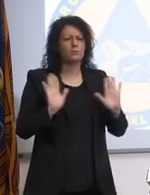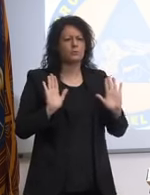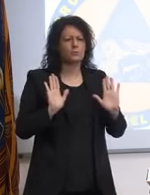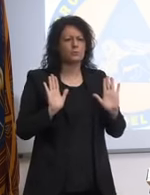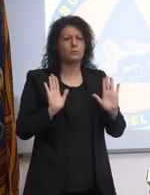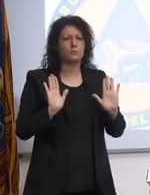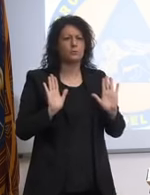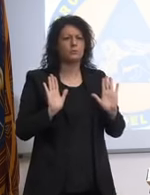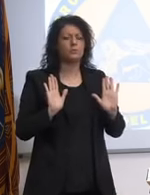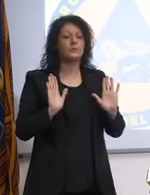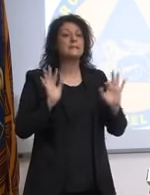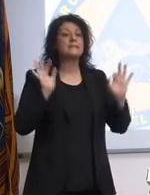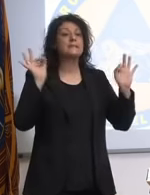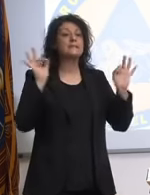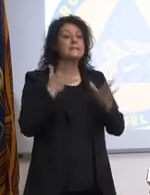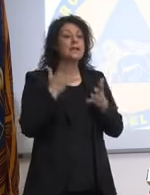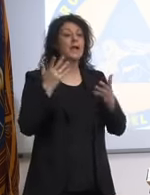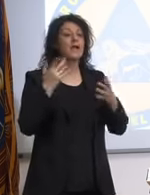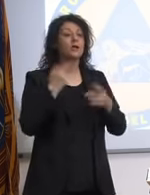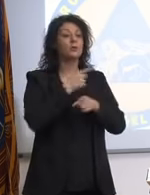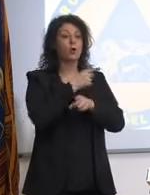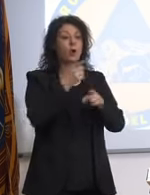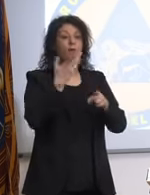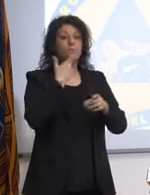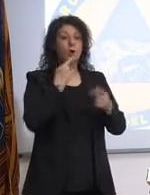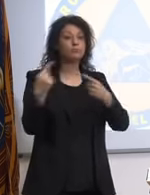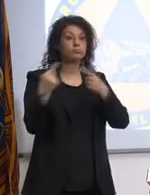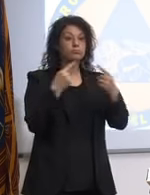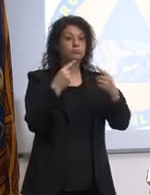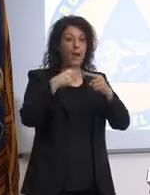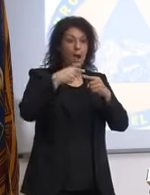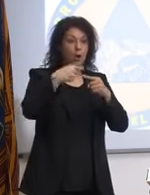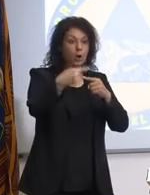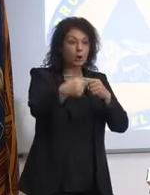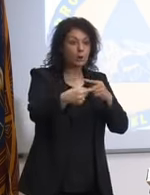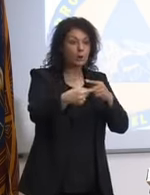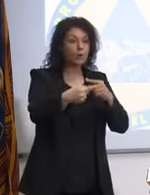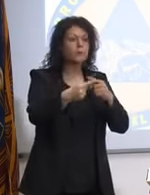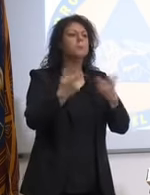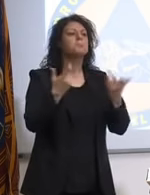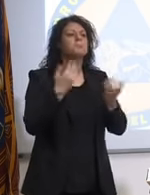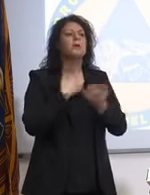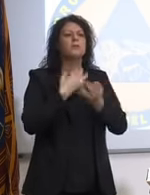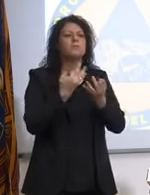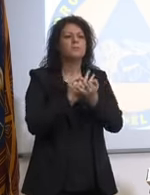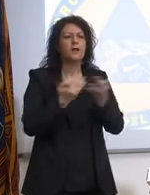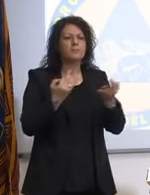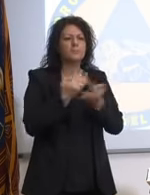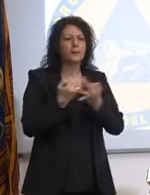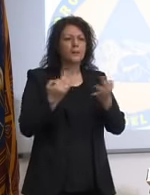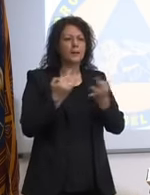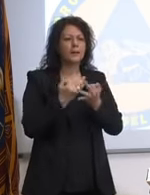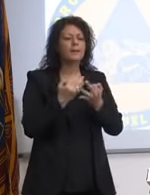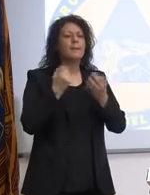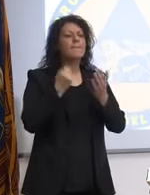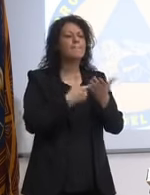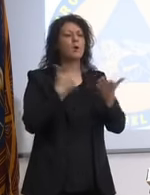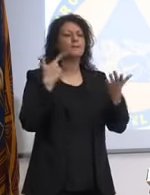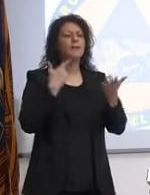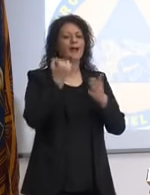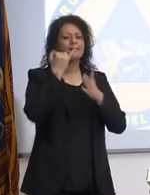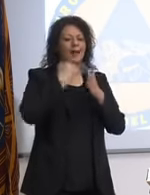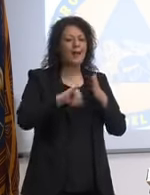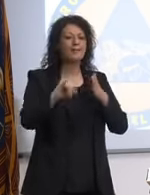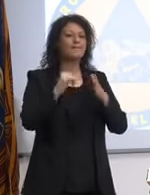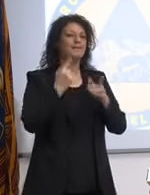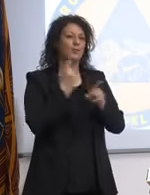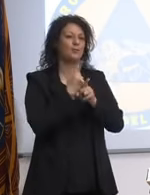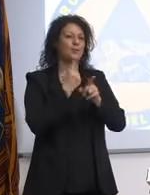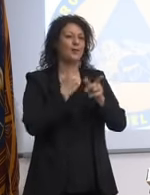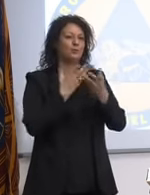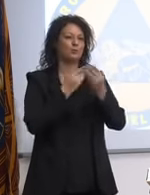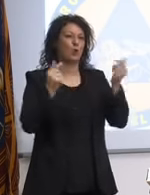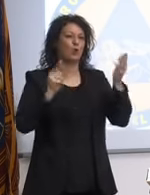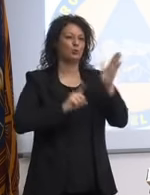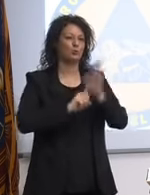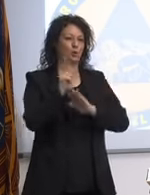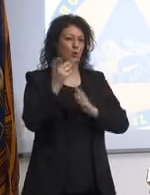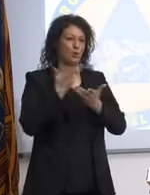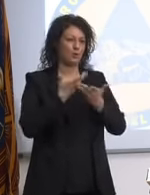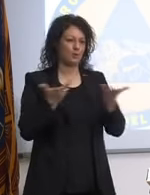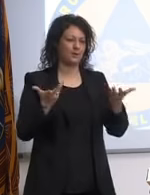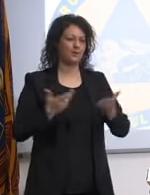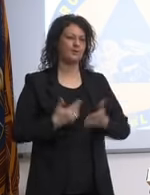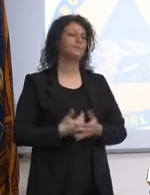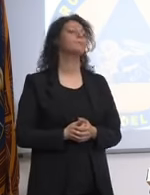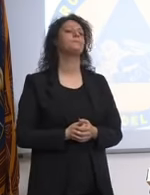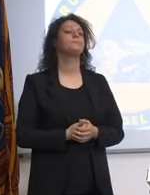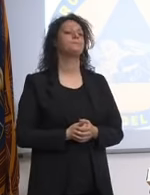qualche dibattito che vogliono ancora fare, ma figuratevi, ben venga. L'importante è che poi alla fine si chiuda. Nel